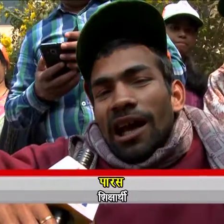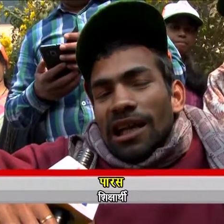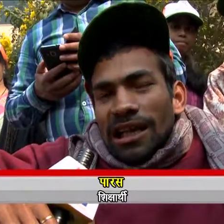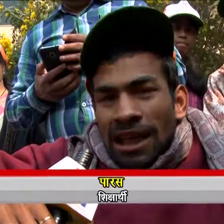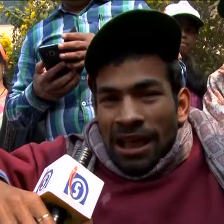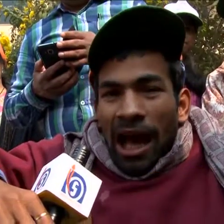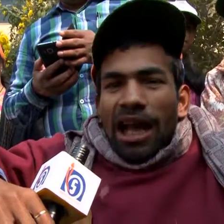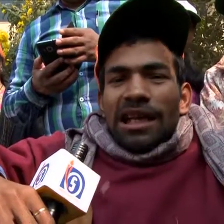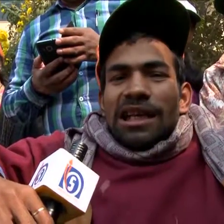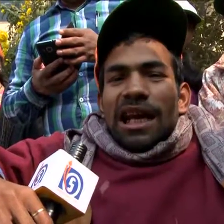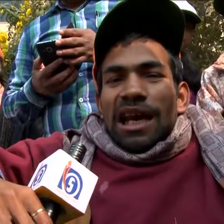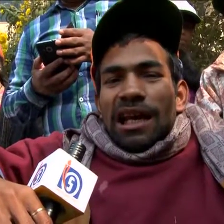अलग।